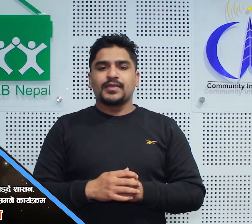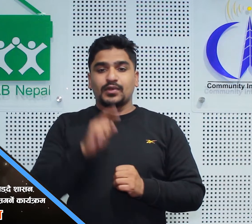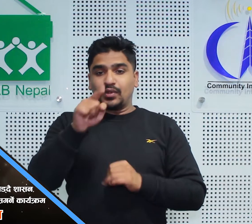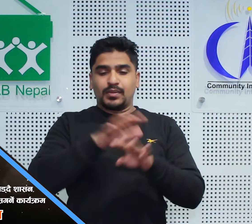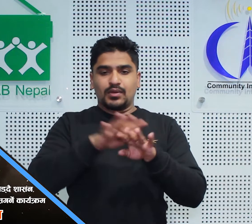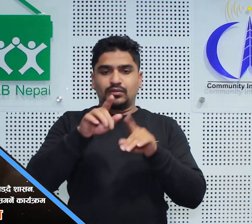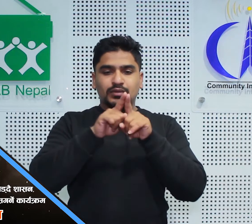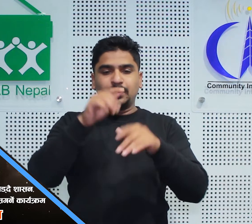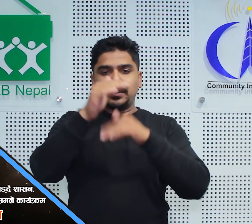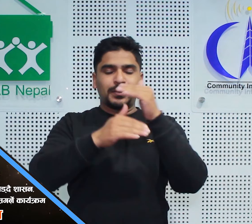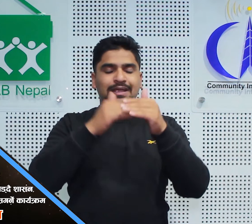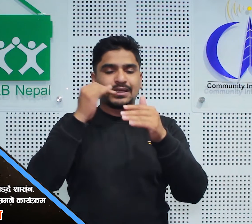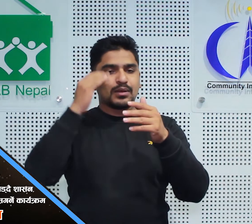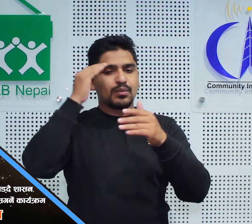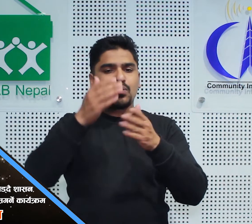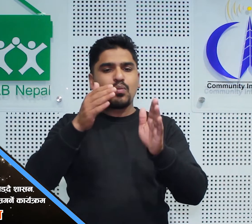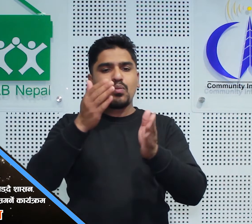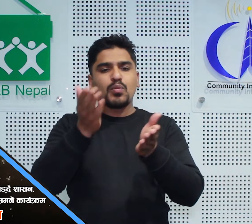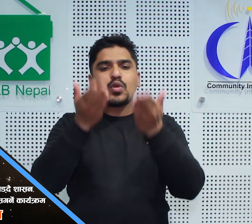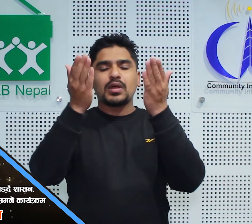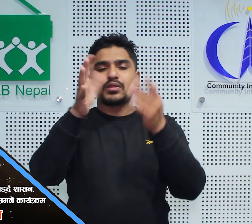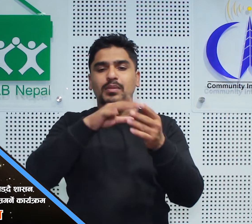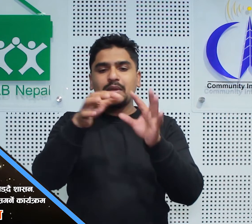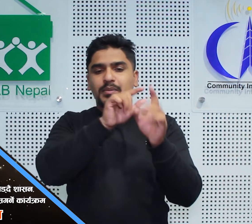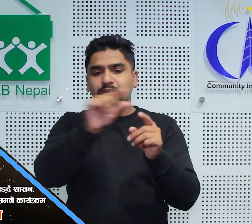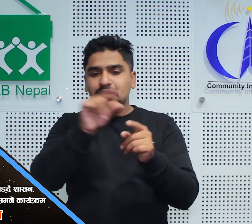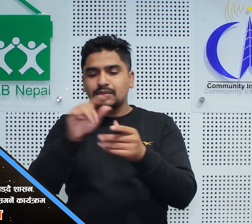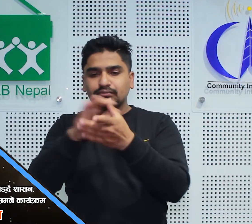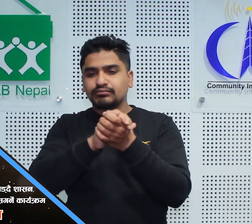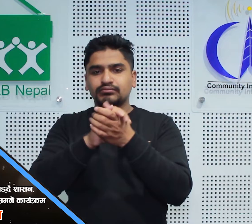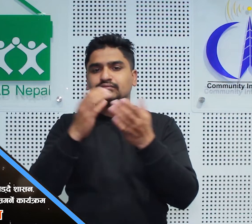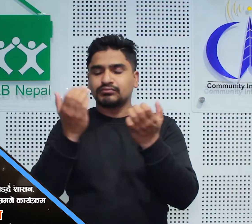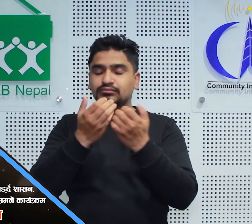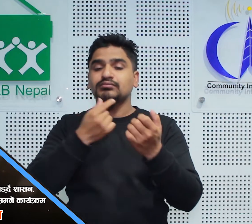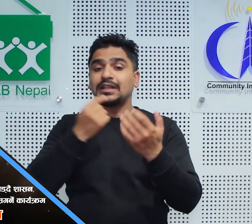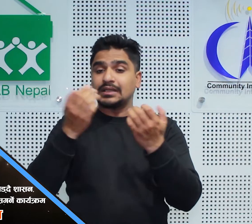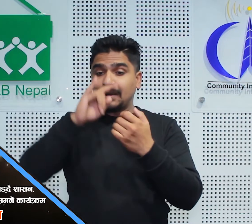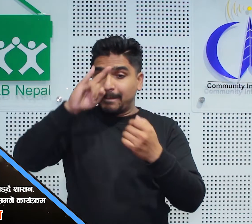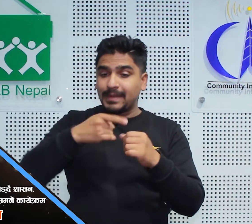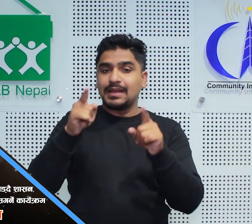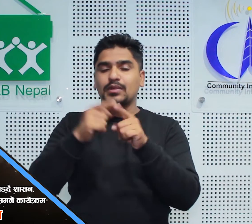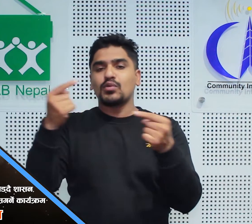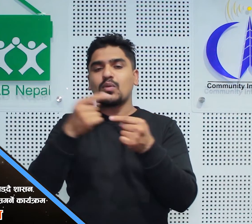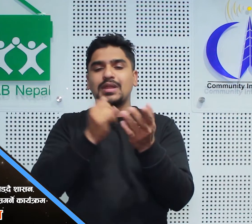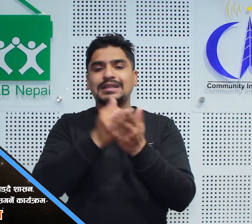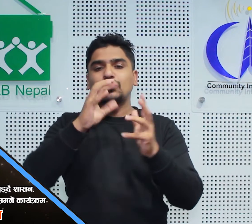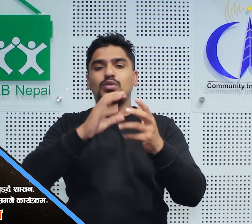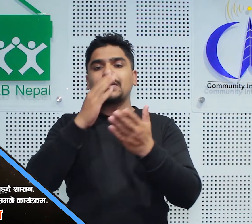तपाईँहरूसँग विकासका प्रगतिका हरेक विषयमा सहकार्य गर्ने वाचा गर्दै र फेरि पनि यो नमुना कृषि उद्यम कार्यक्रमका